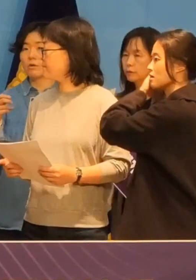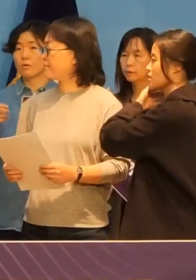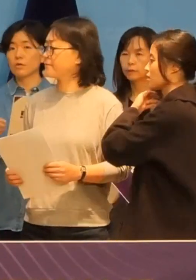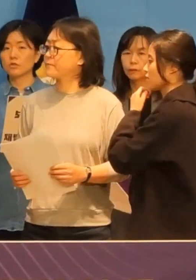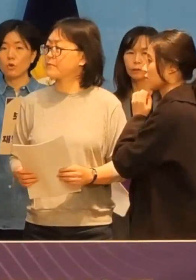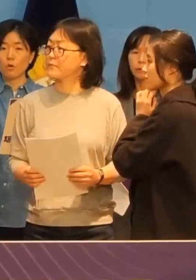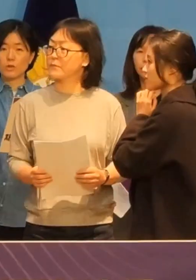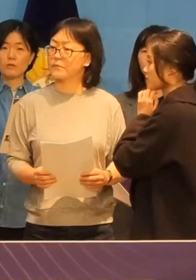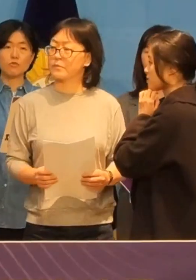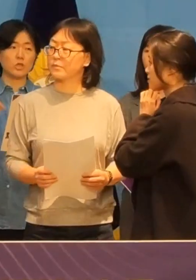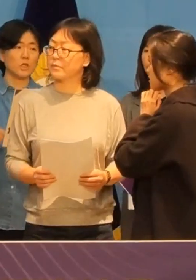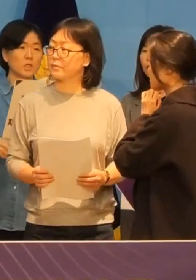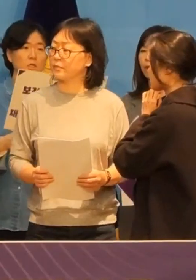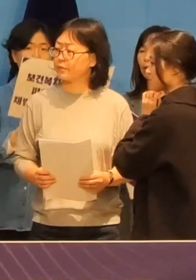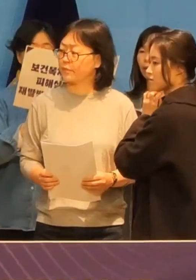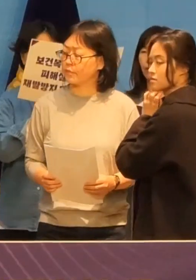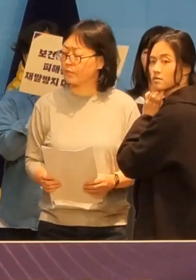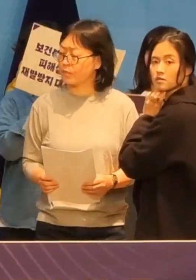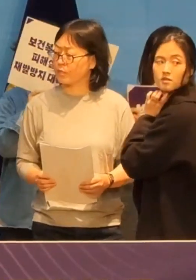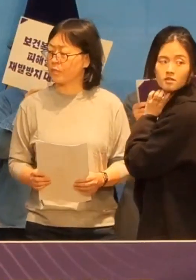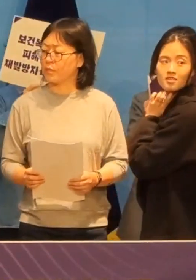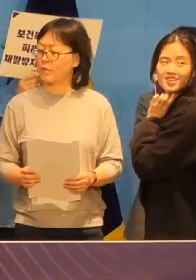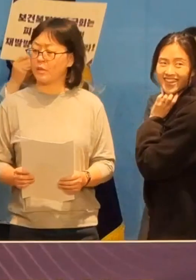카메라 보고 조금만 더.